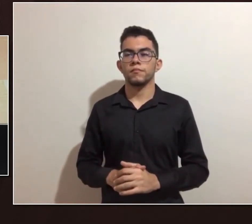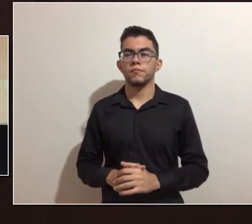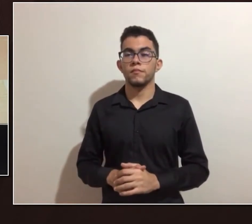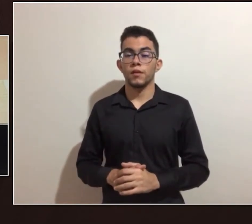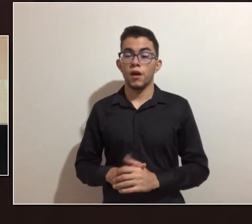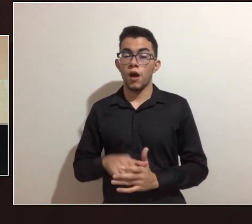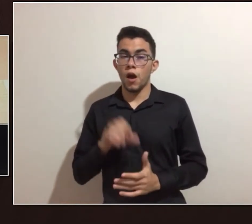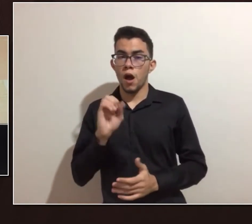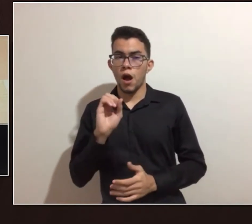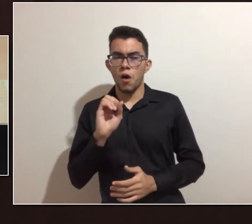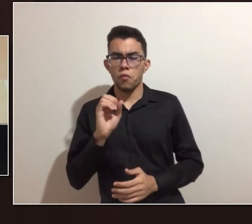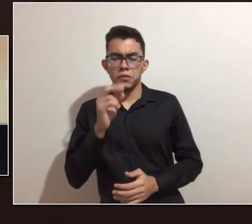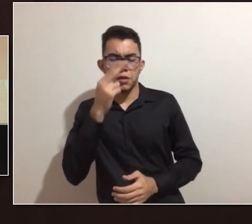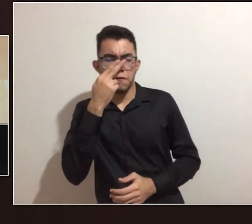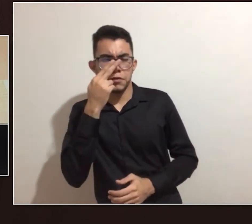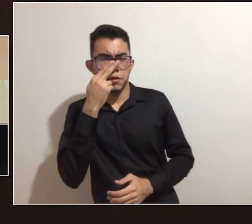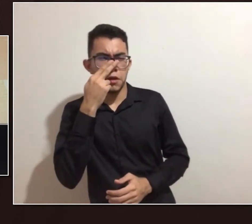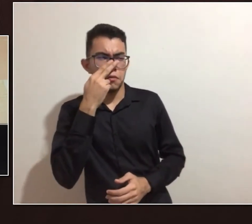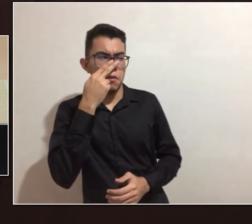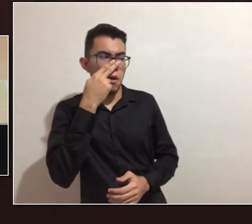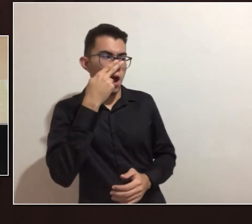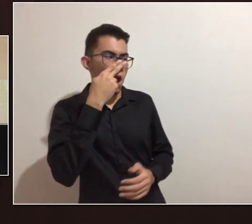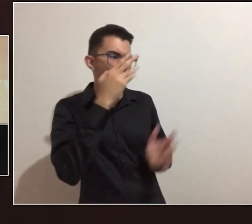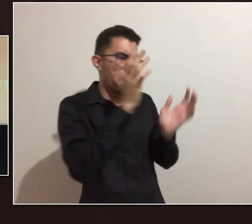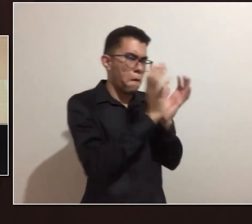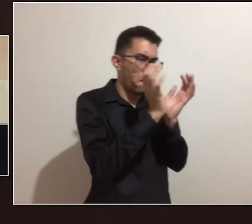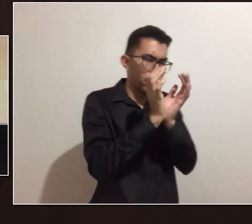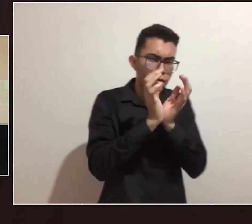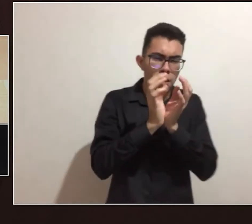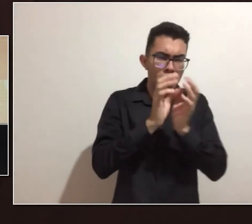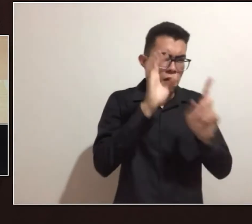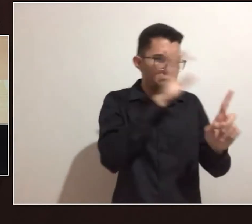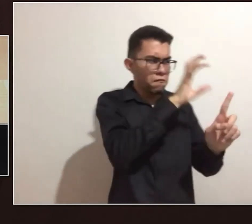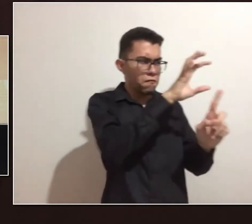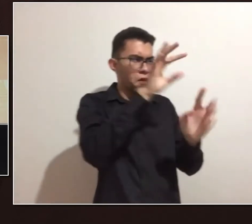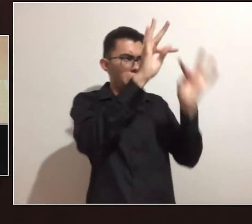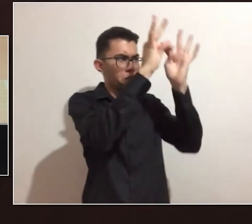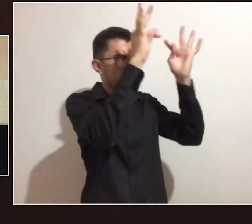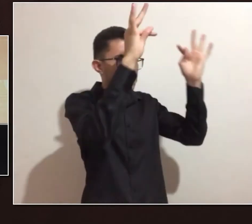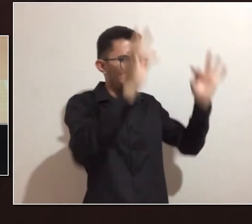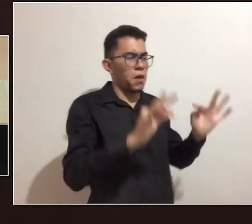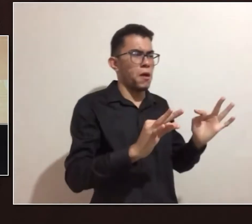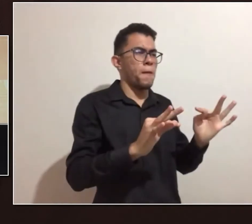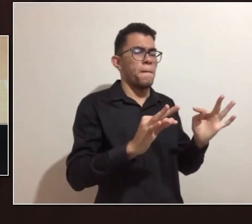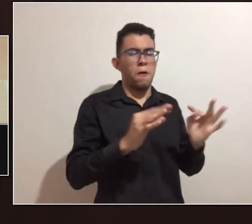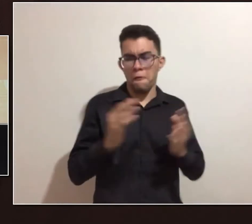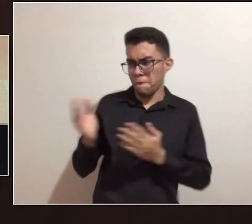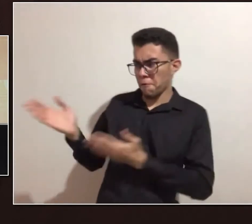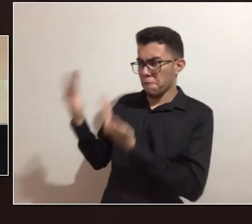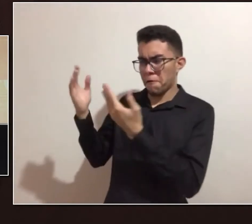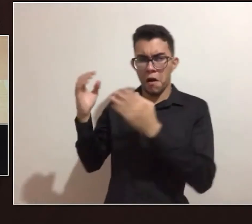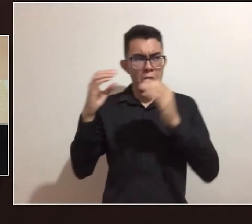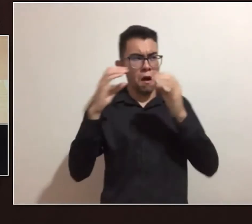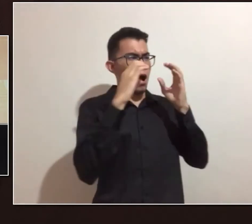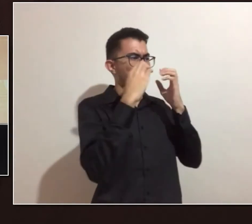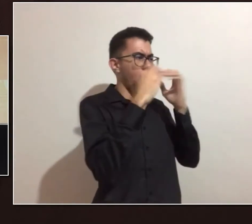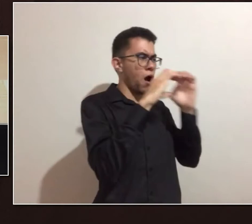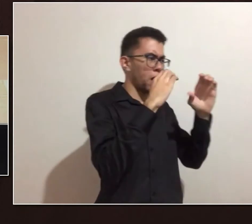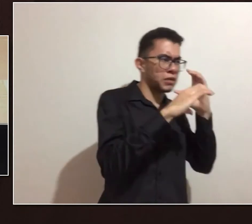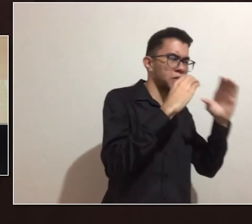faziam isso. Mas quem aceitava a fé, largava os